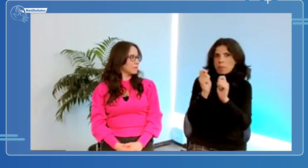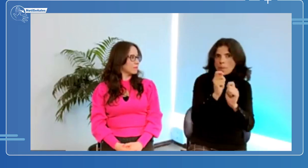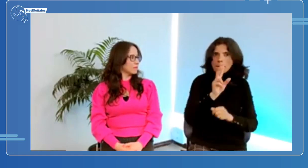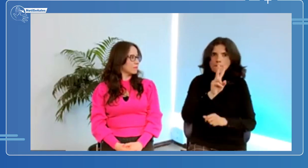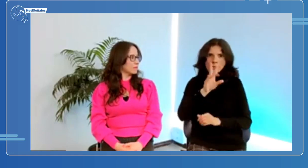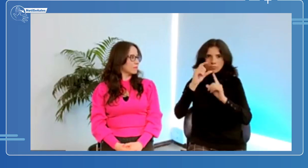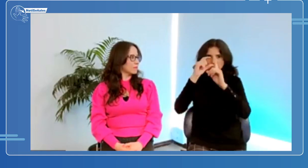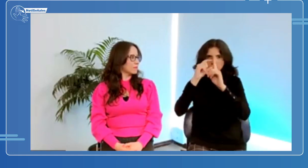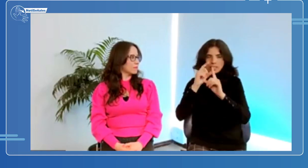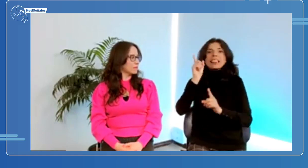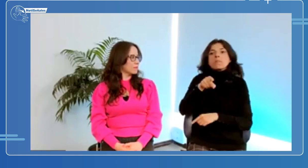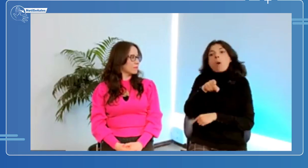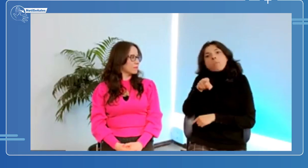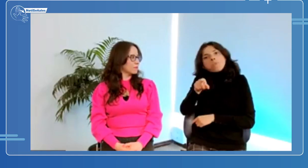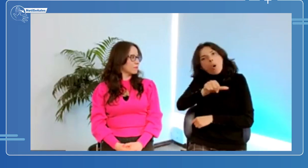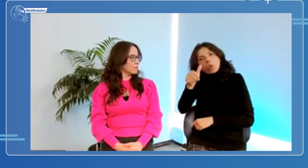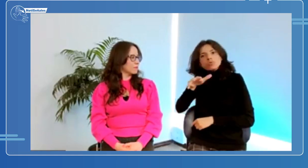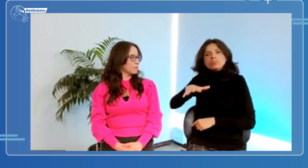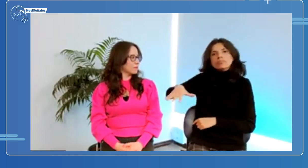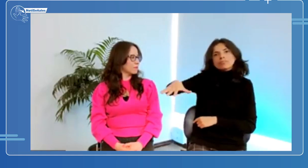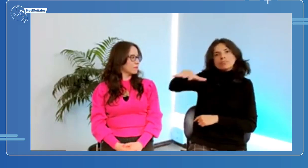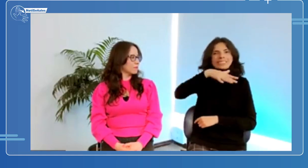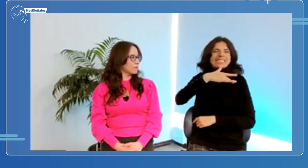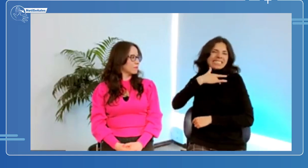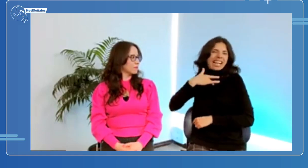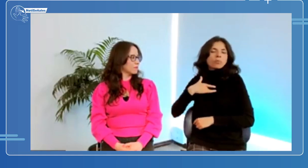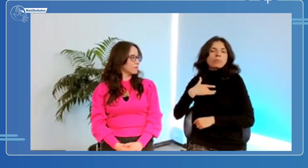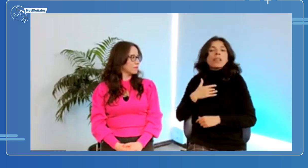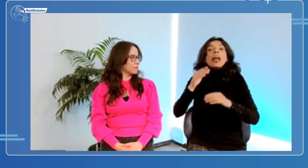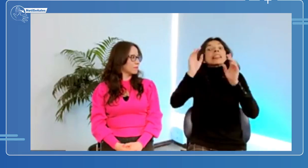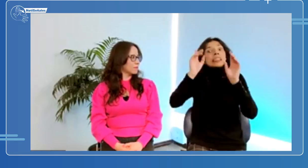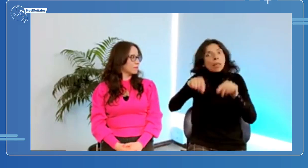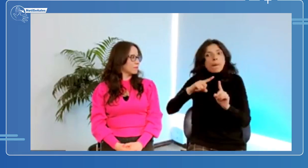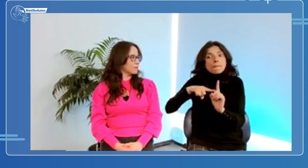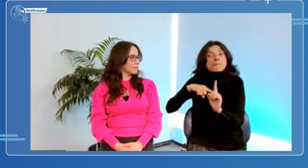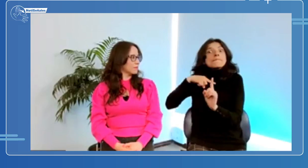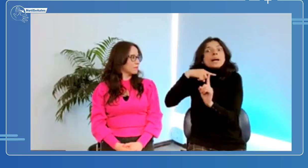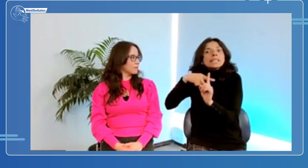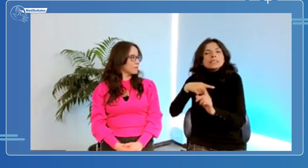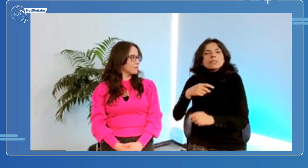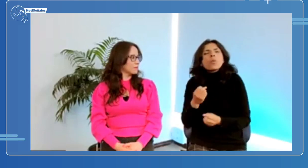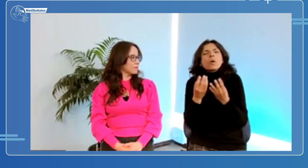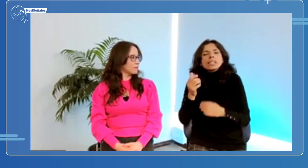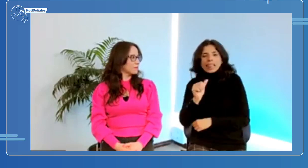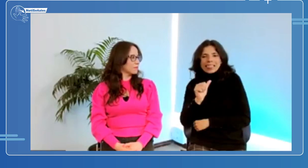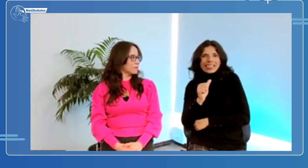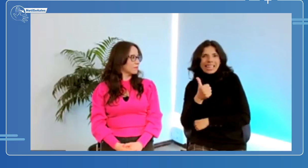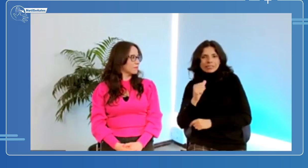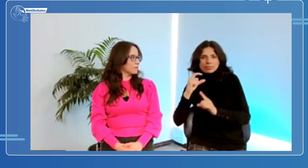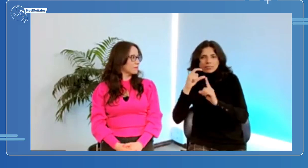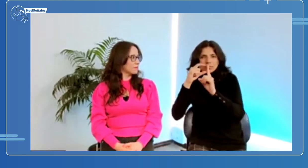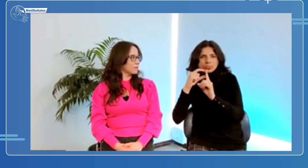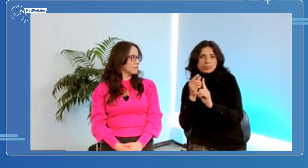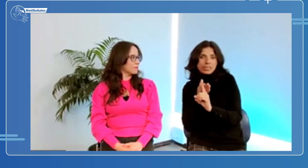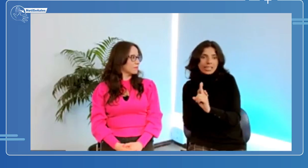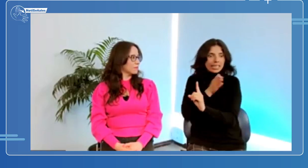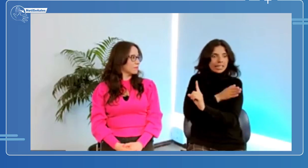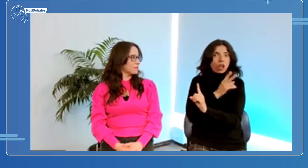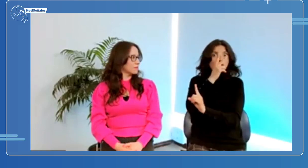función determinada y dentro de estos 25 términos están estas entidades, además de 10